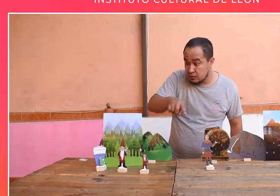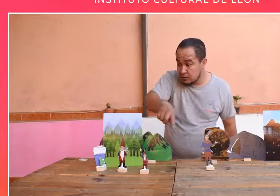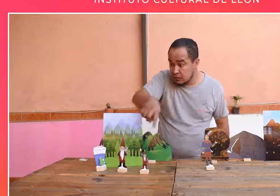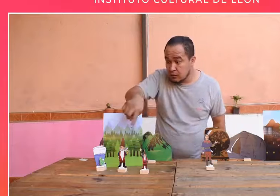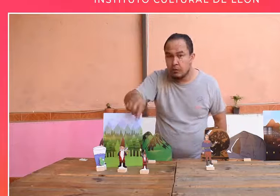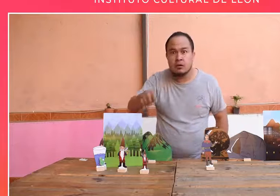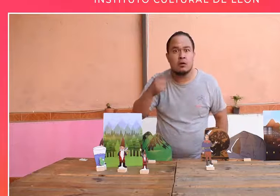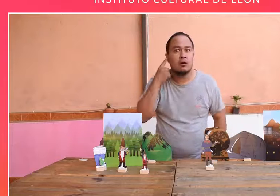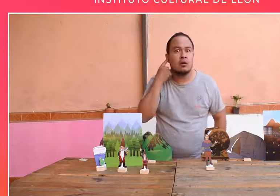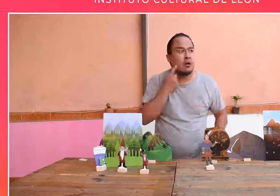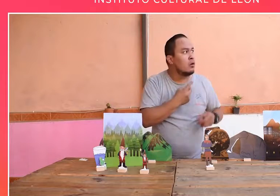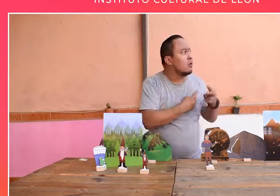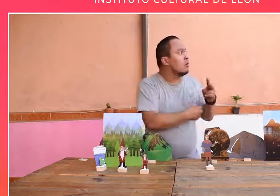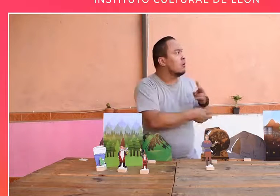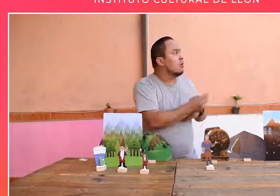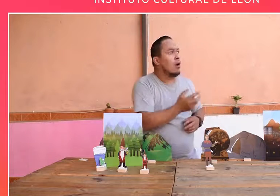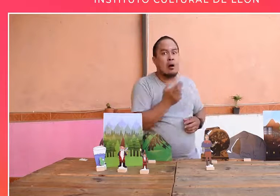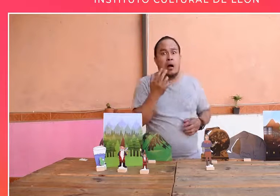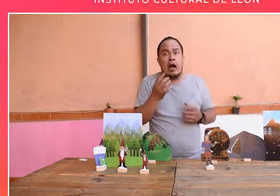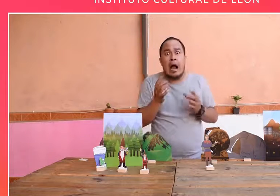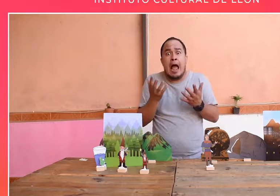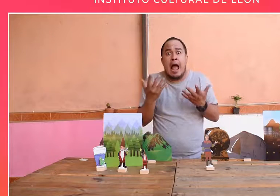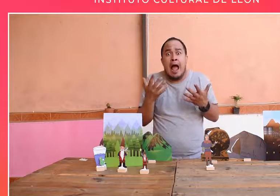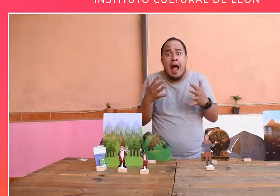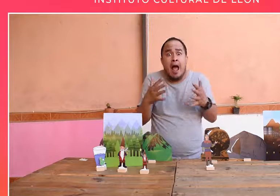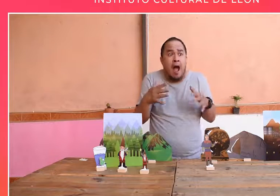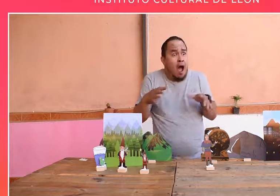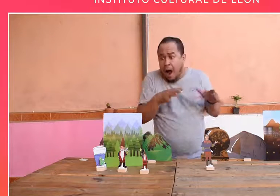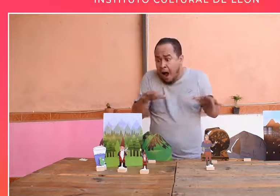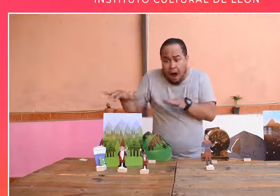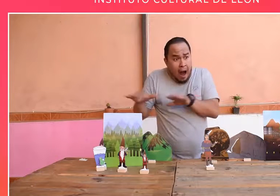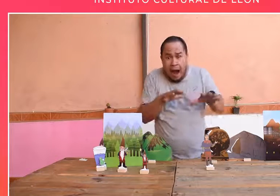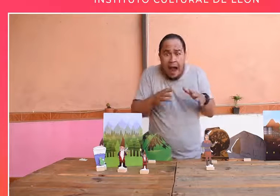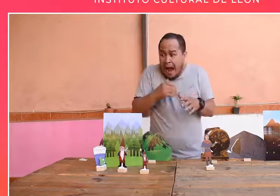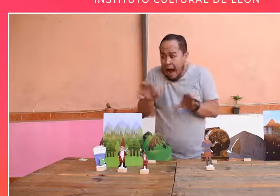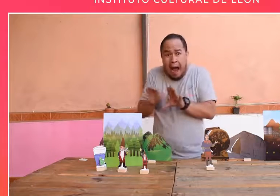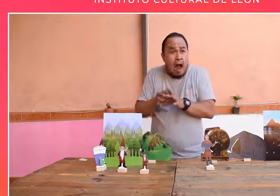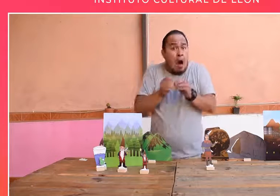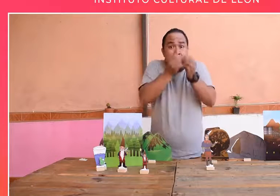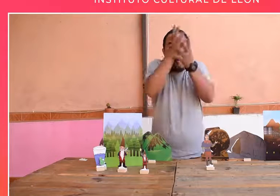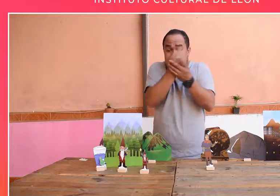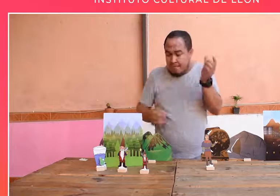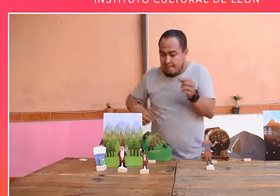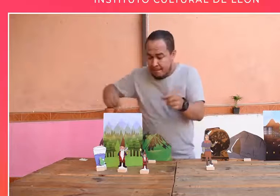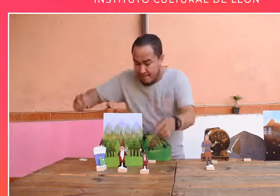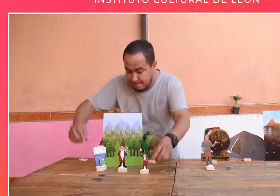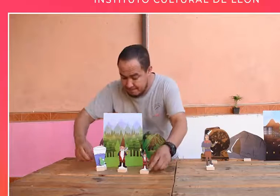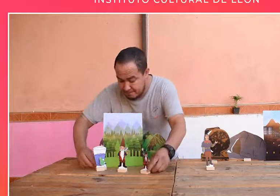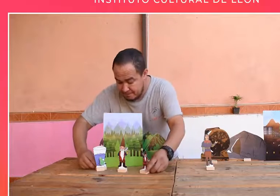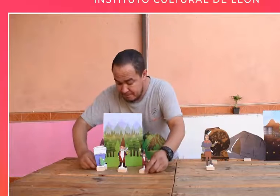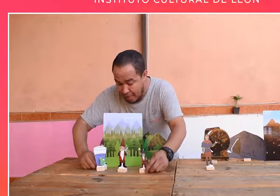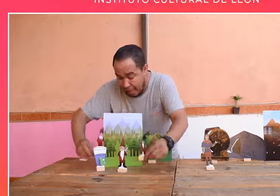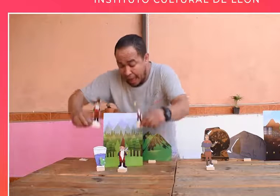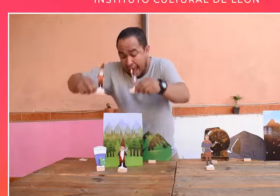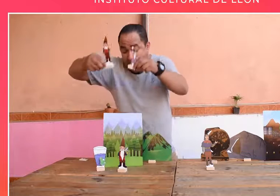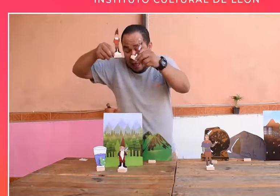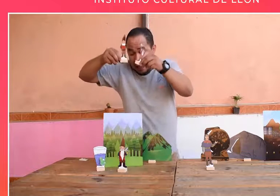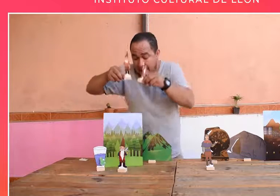y entonces fue a buscarla. Ahí estaban los gnomos, y cuando vieron al príncipe acercarse, se escondieron,